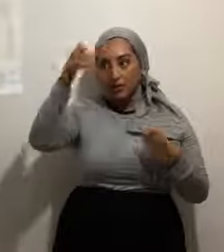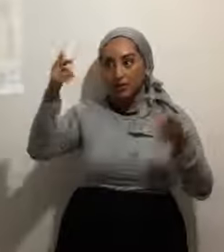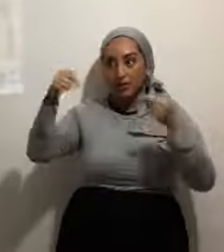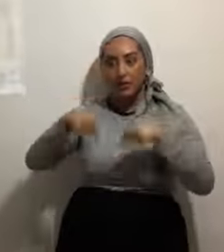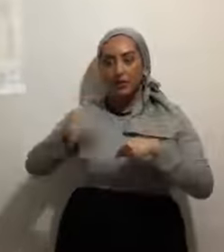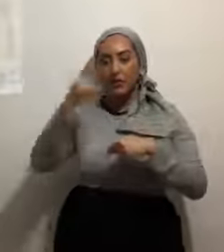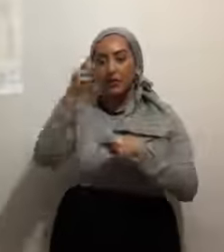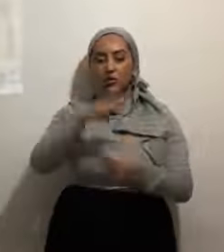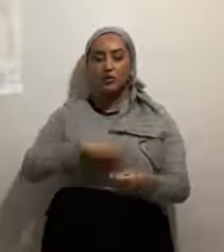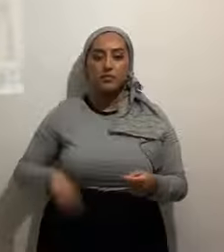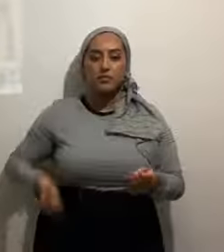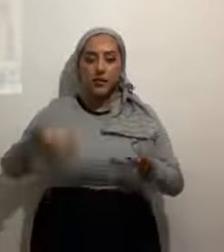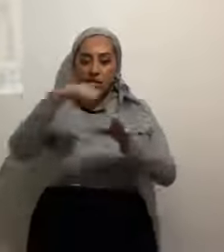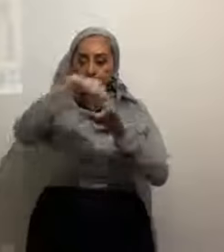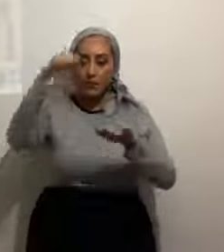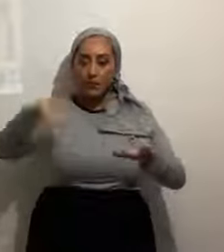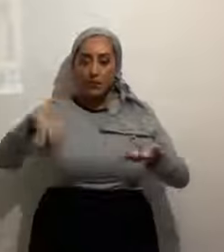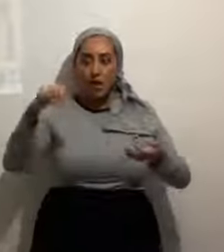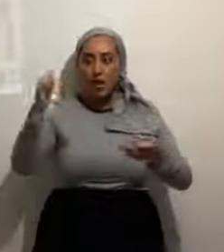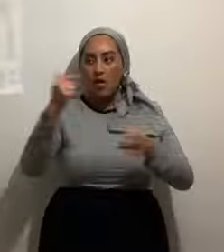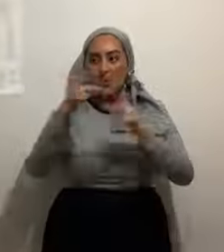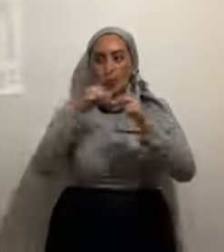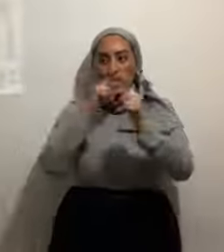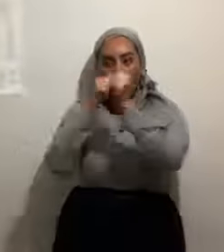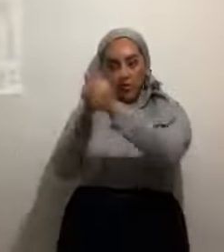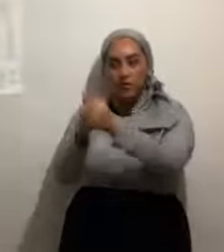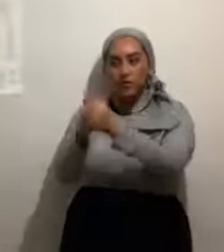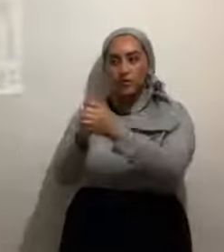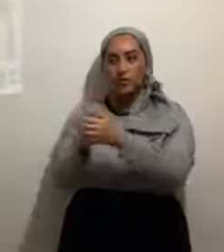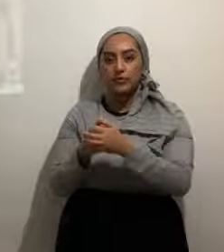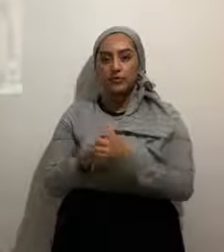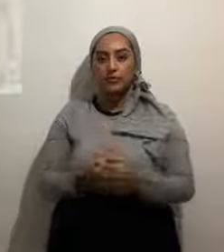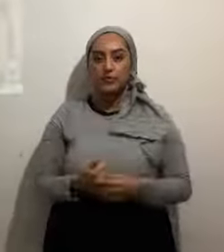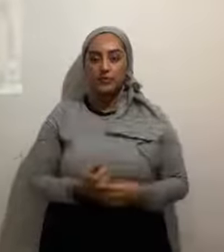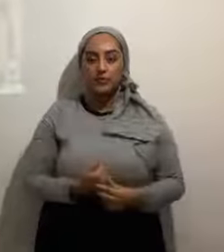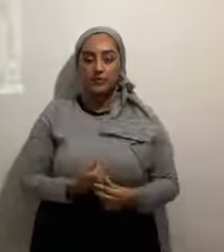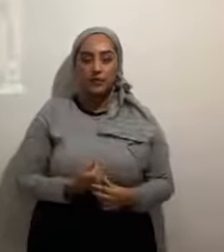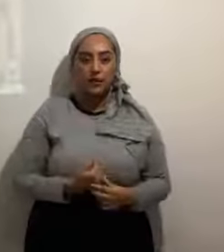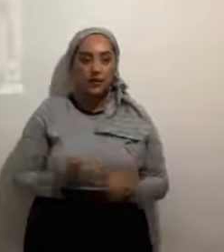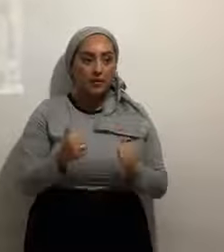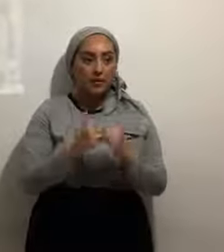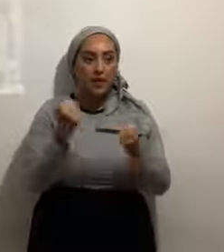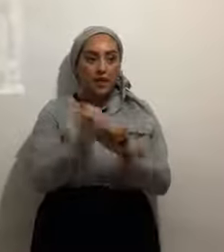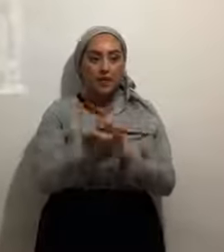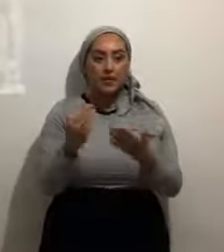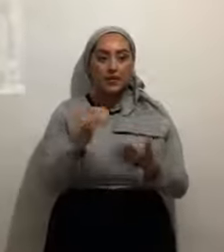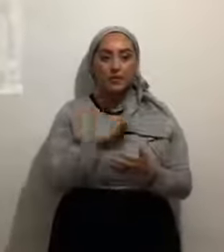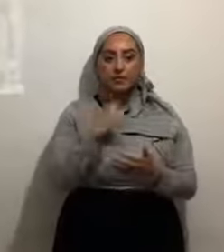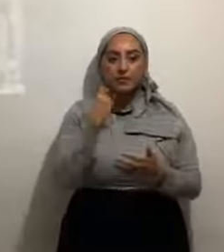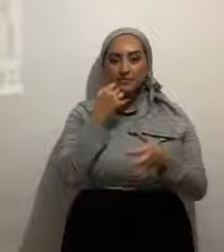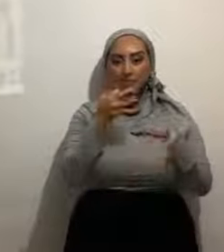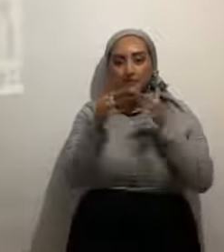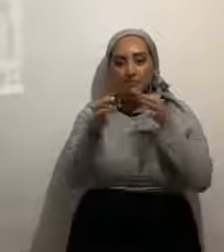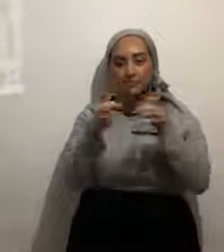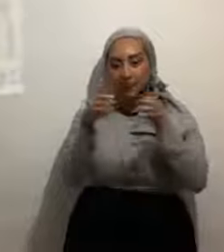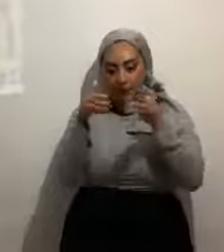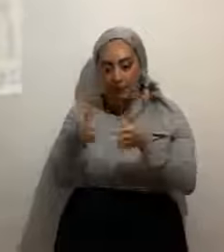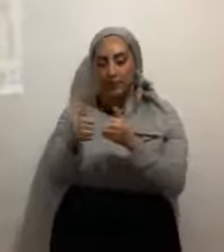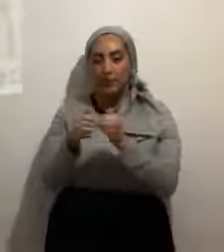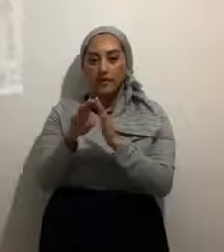Mesías le reprenda? ¿Y a todos sus secuaces? ¿Con todo lo que yo acabo de explicar, basado en la Biblia, que es la única